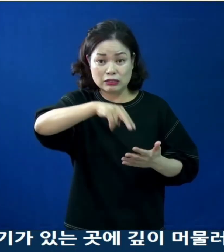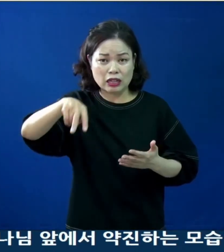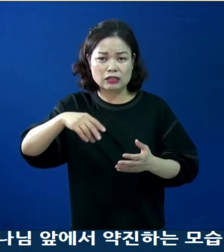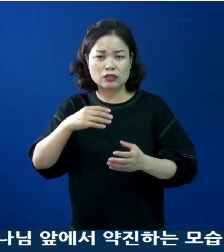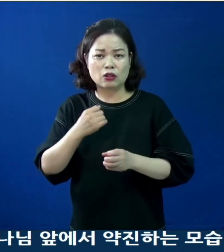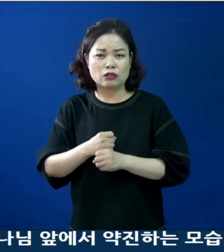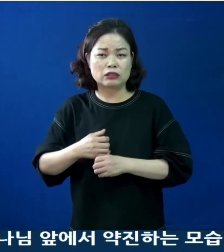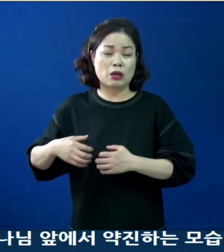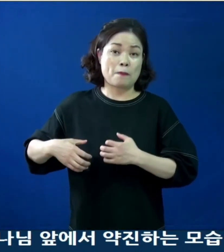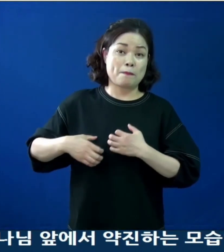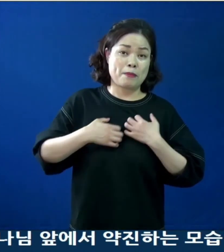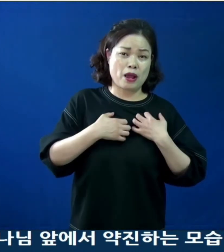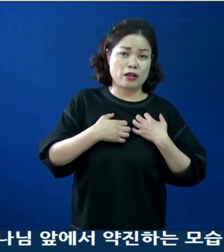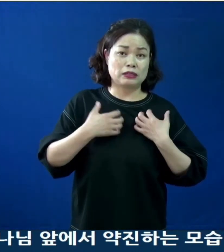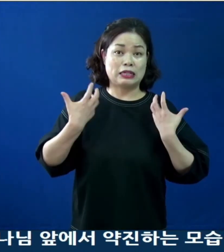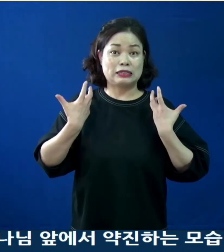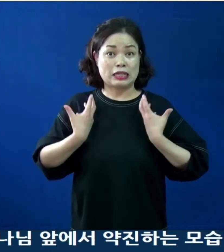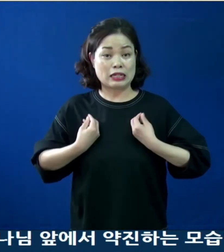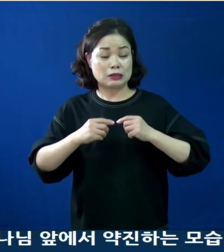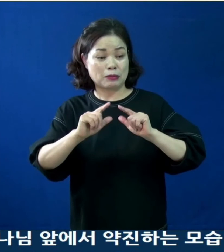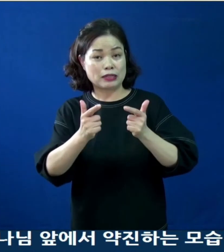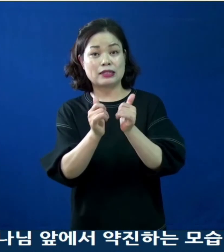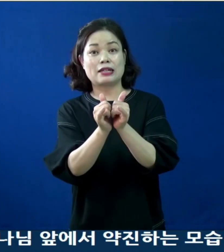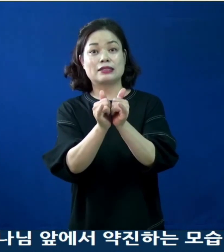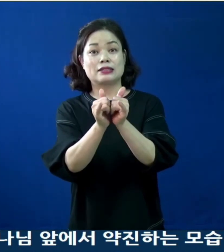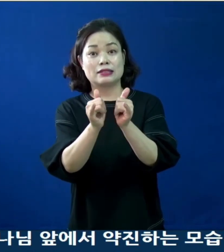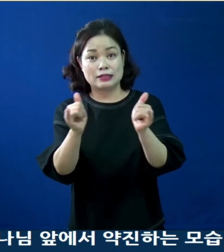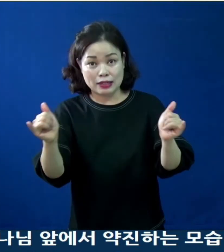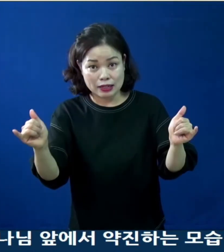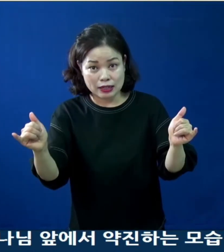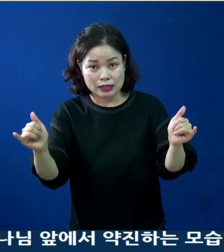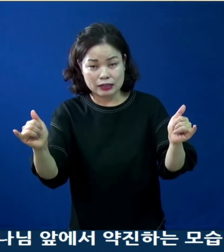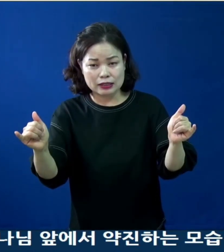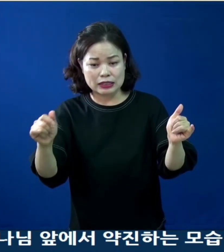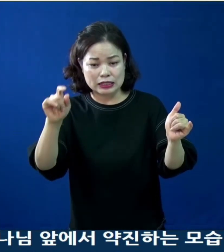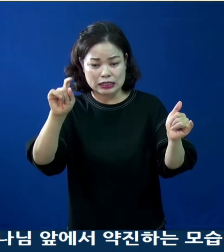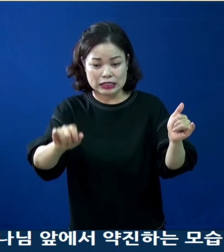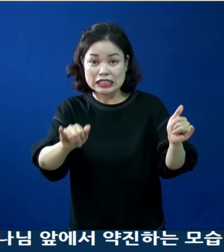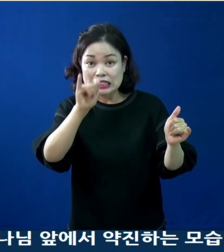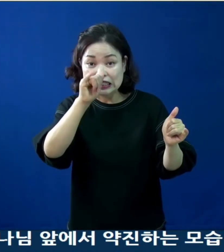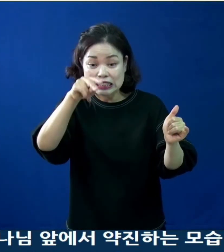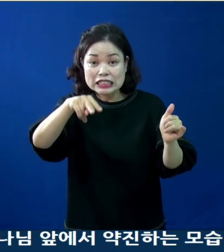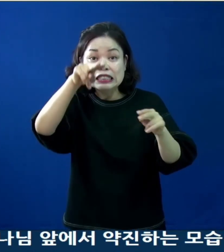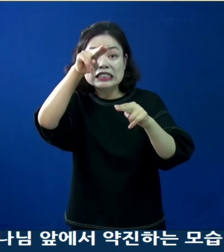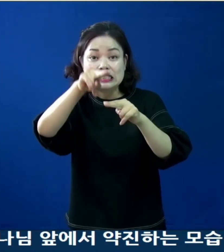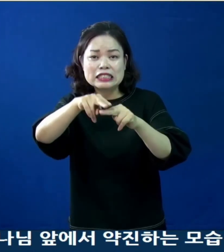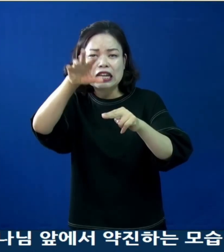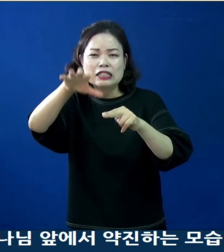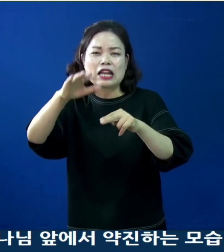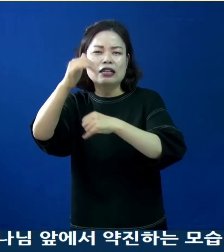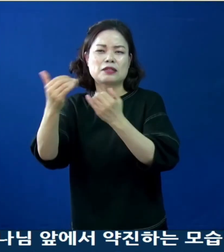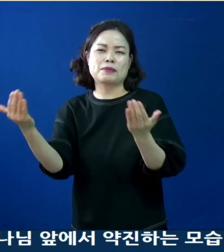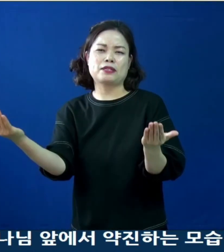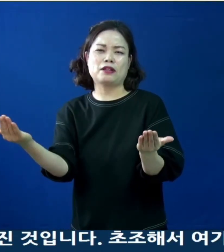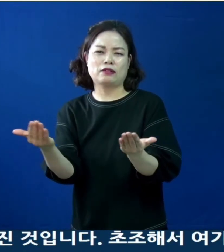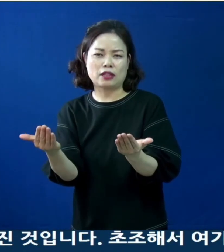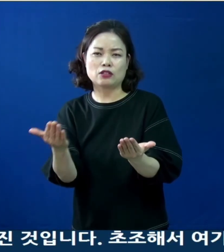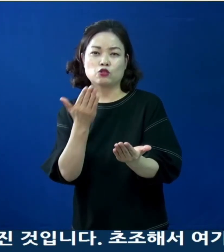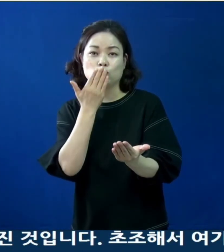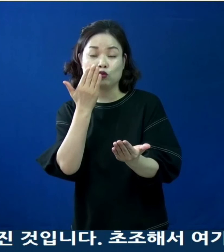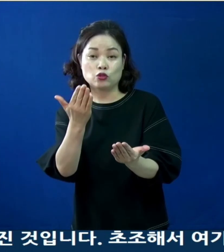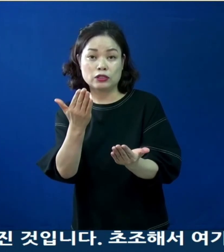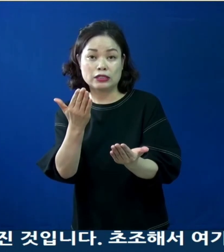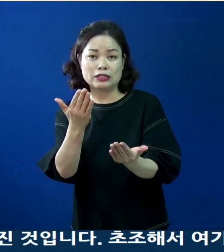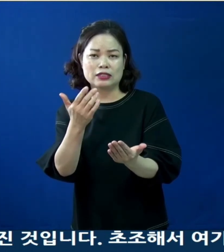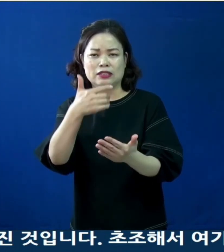태만하지 아니하고 낙심하지 않는 사람은 그 있는 자리 속에 하나님의 역사할 수 있는 이